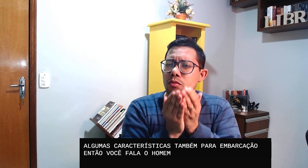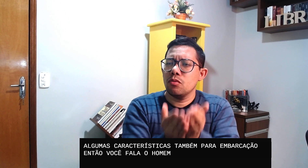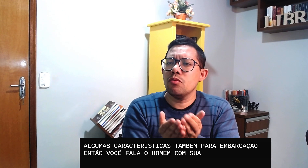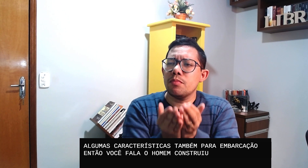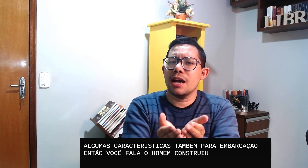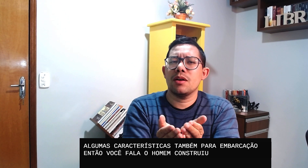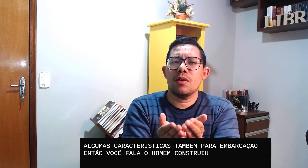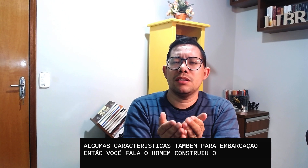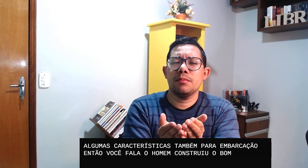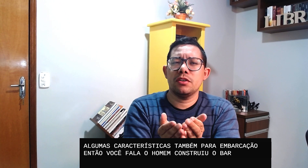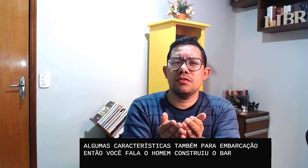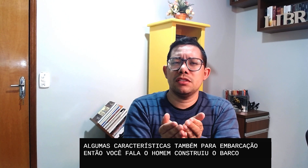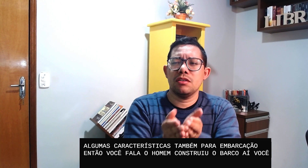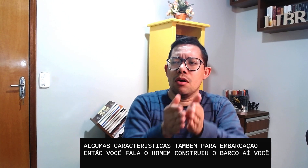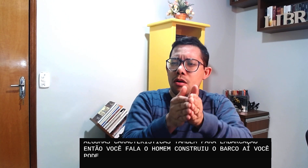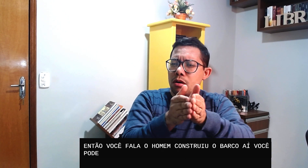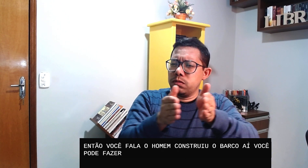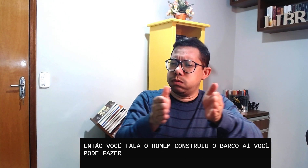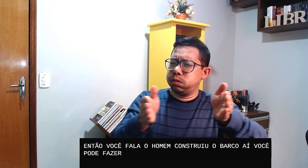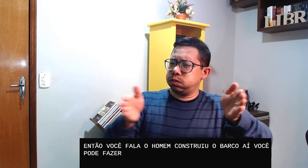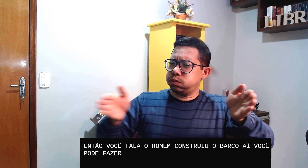o barco. Aí você pode fazer, ó.